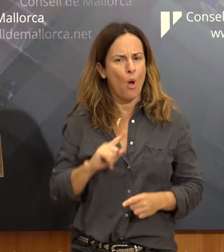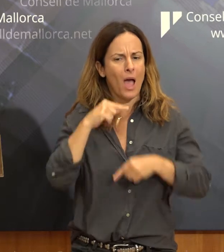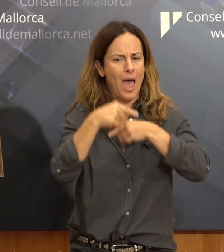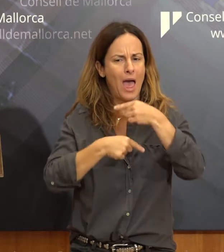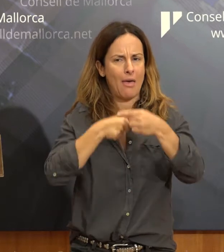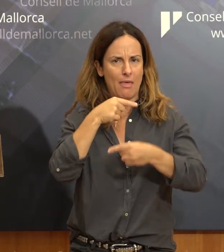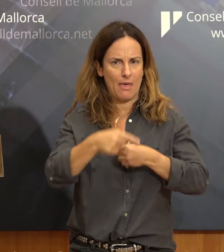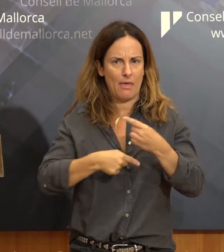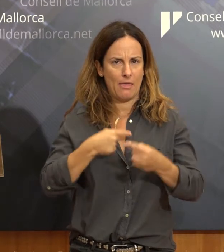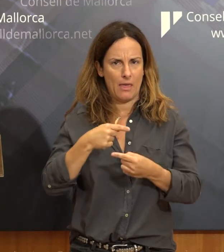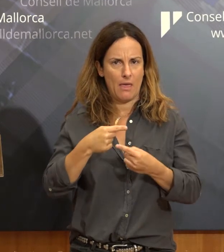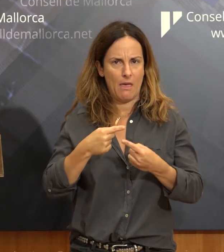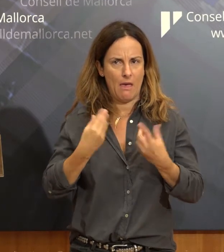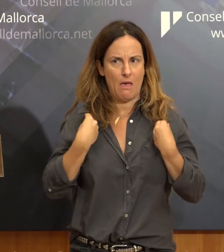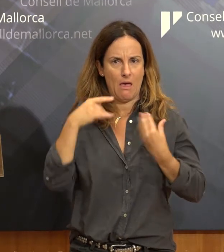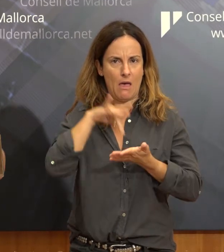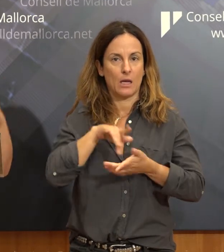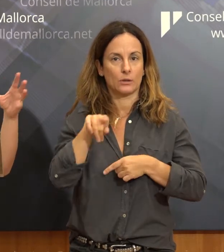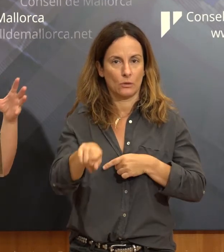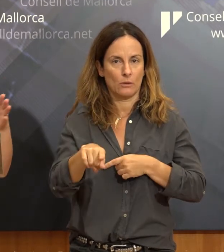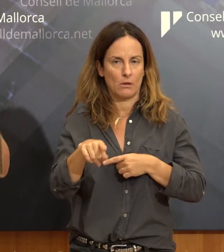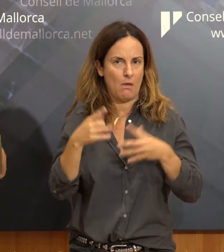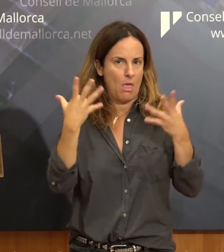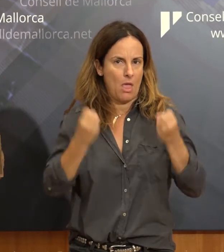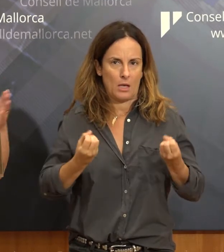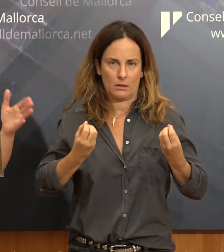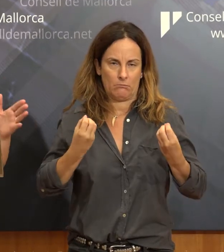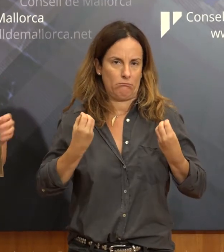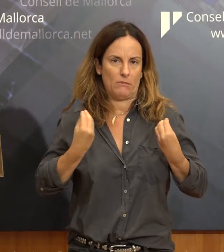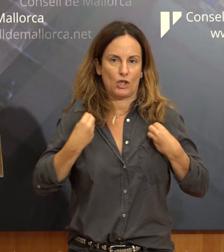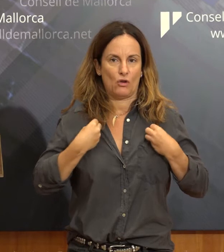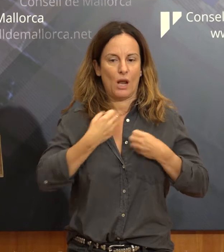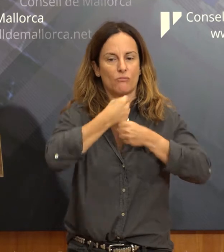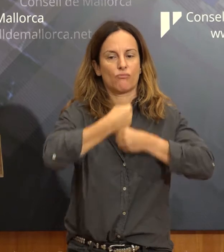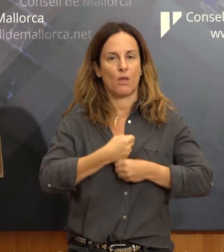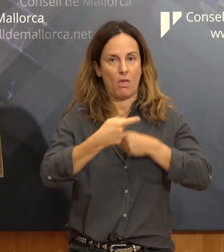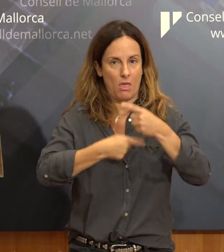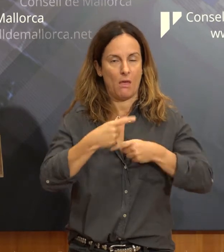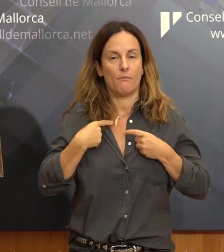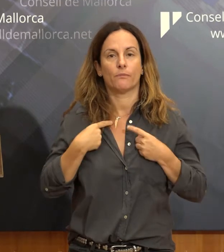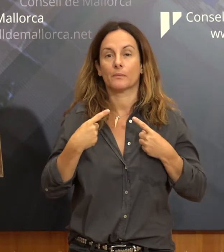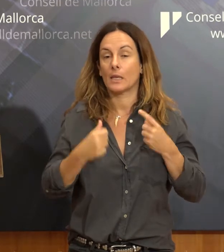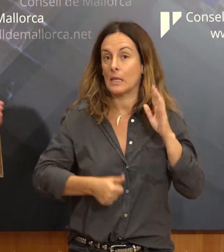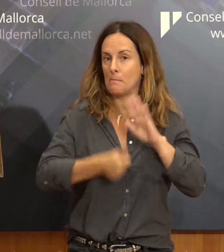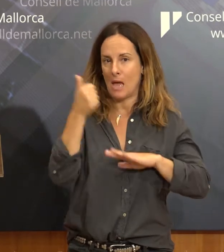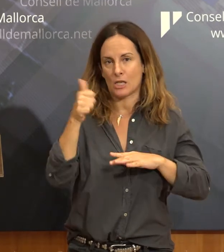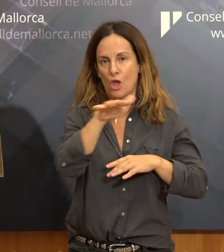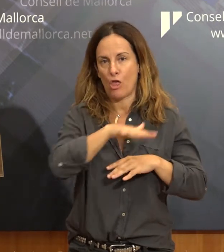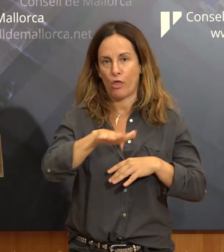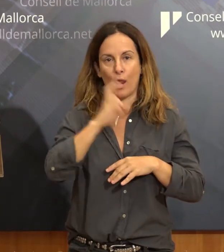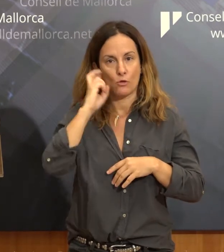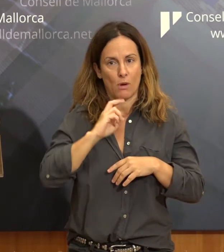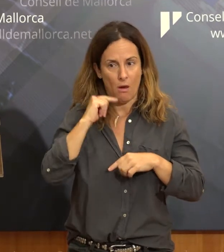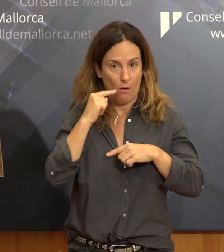resident. Hi ha una gran població resident, sobretot a la zona del terme municipal de Llucmajor, resident diàriament en aquella